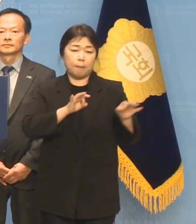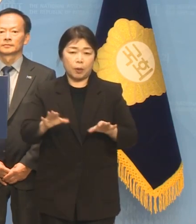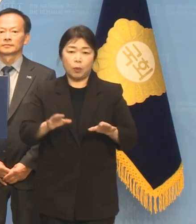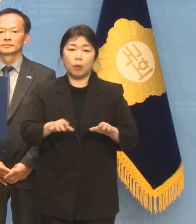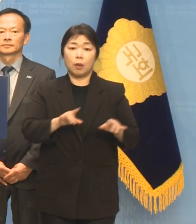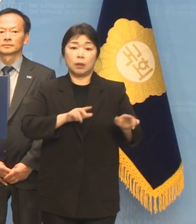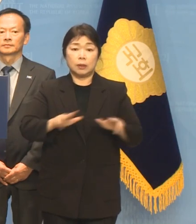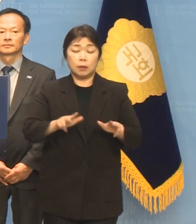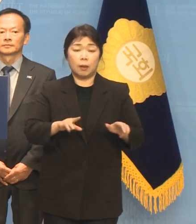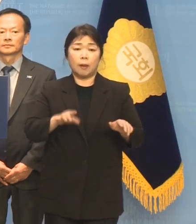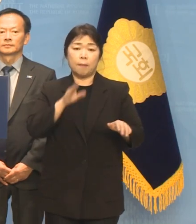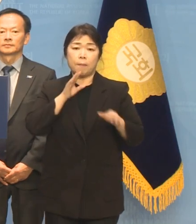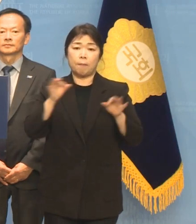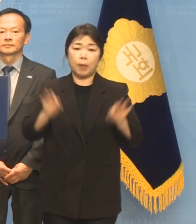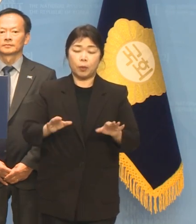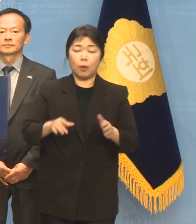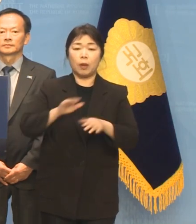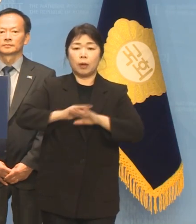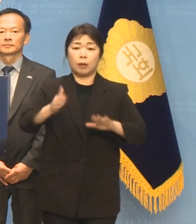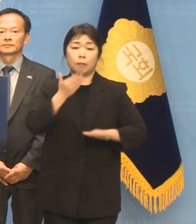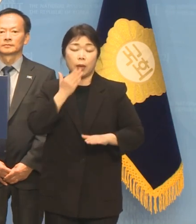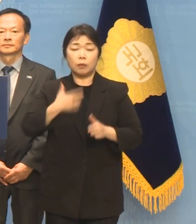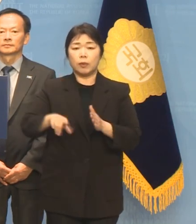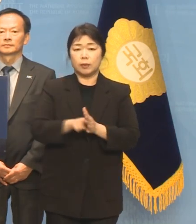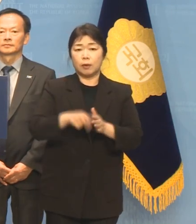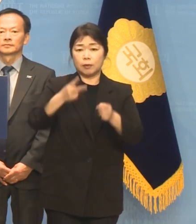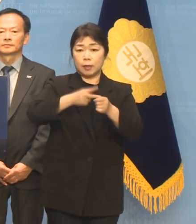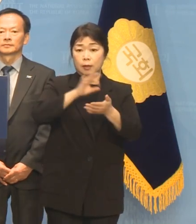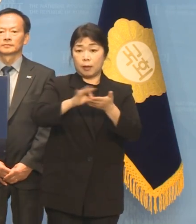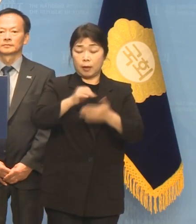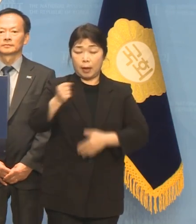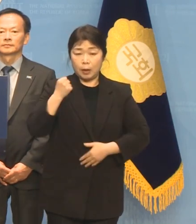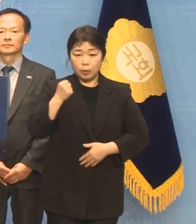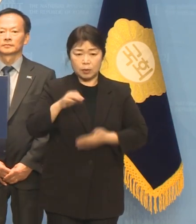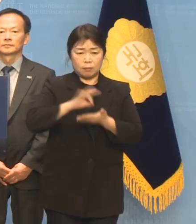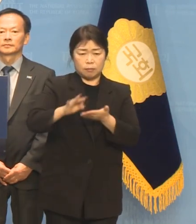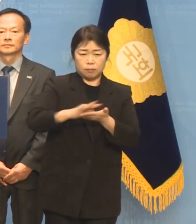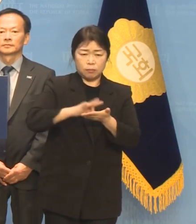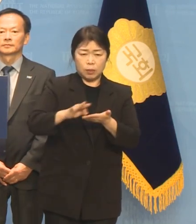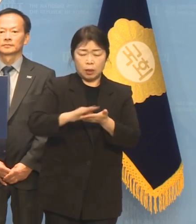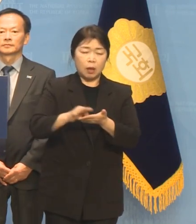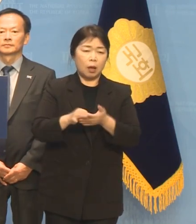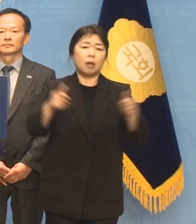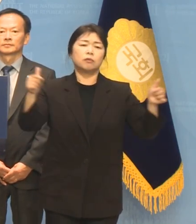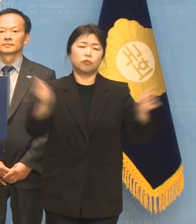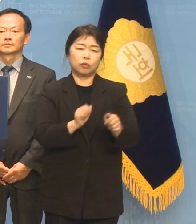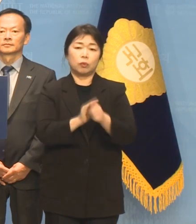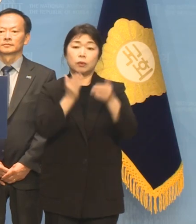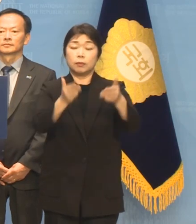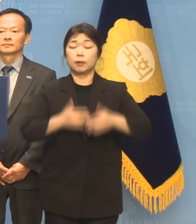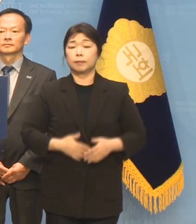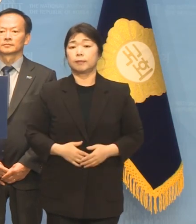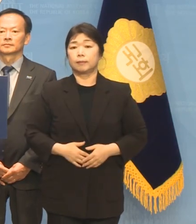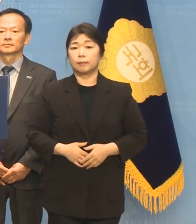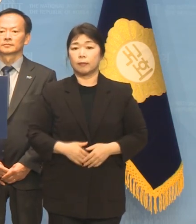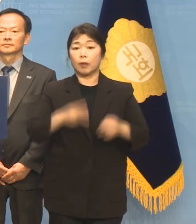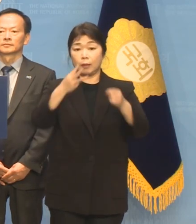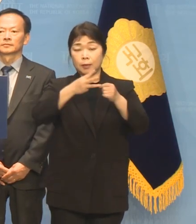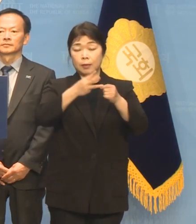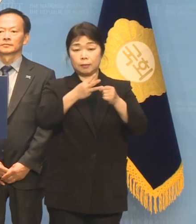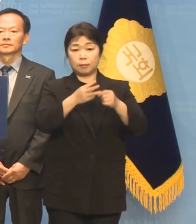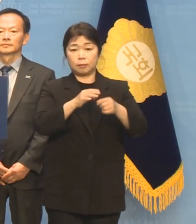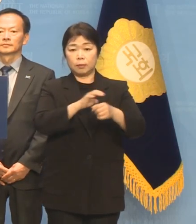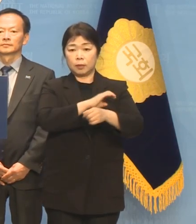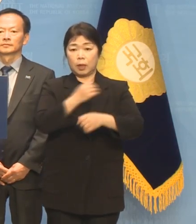재생에너지 기업의 비용을 획기적으로 줄일 수 있는 환경을 만들겠습니다 셋째 에너지 분권